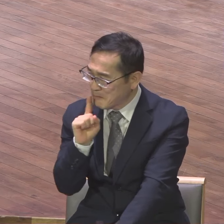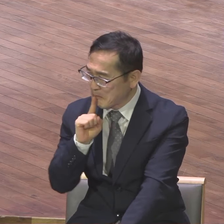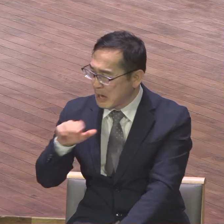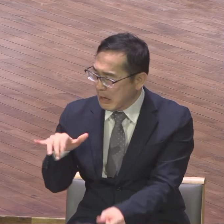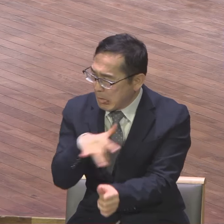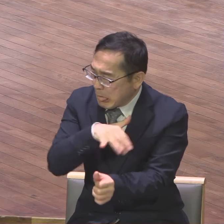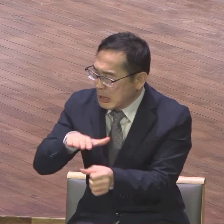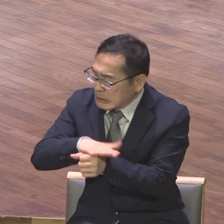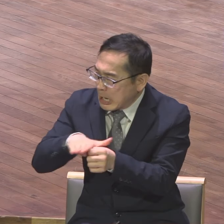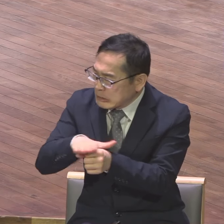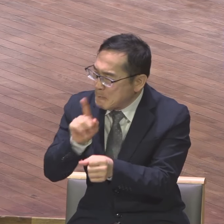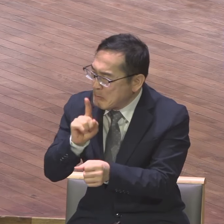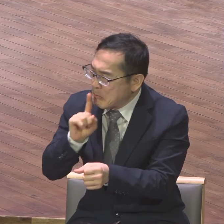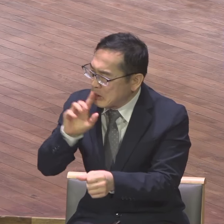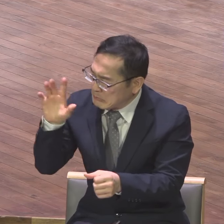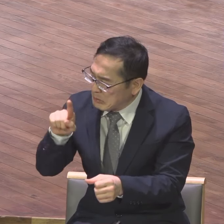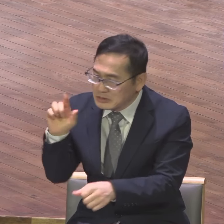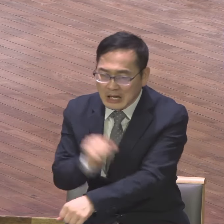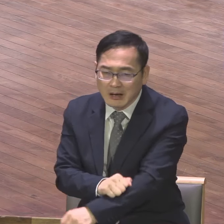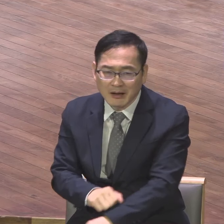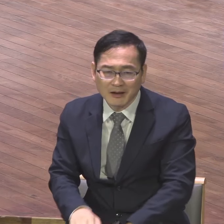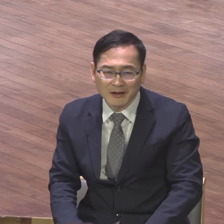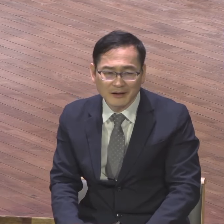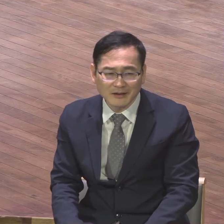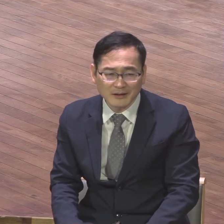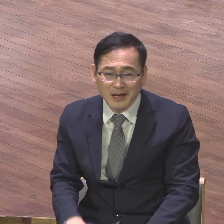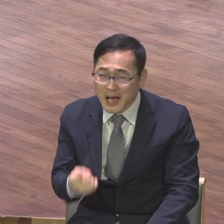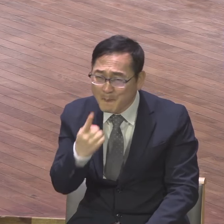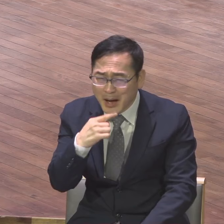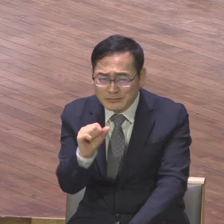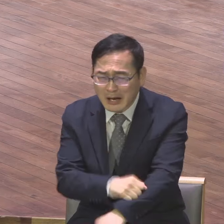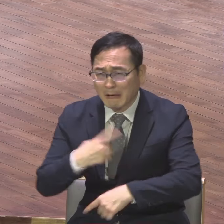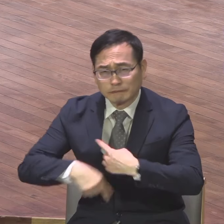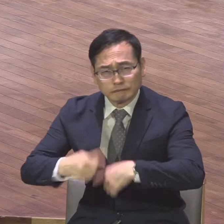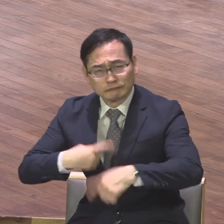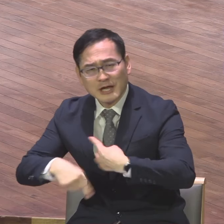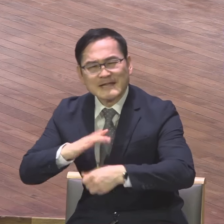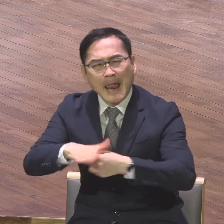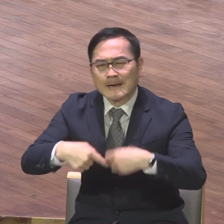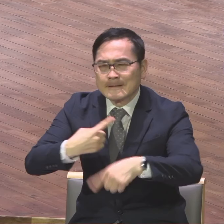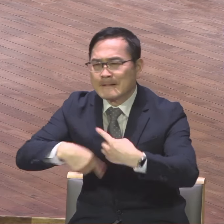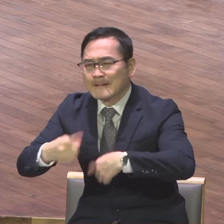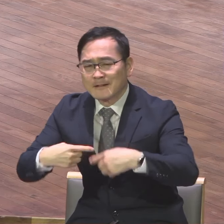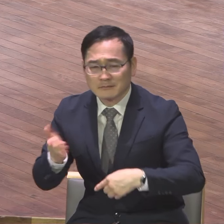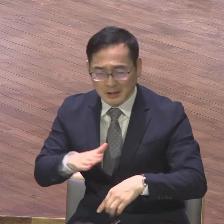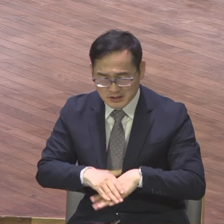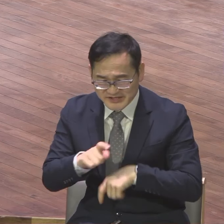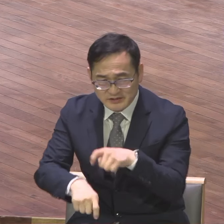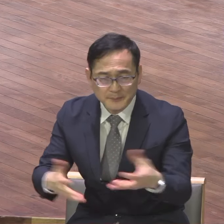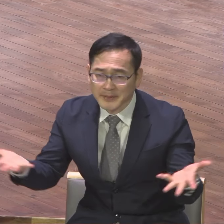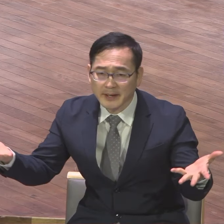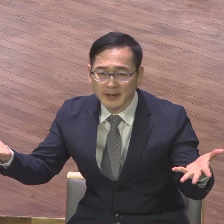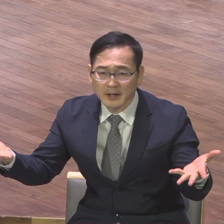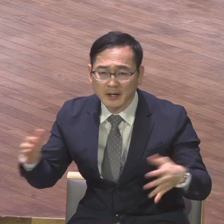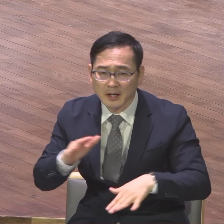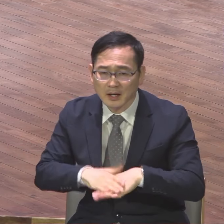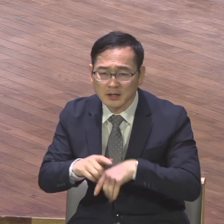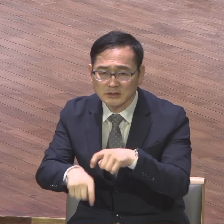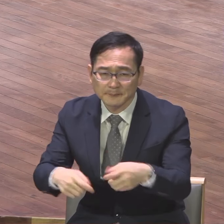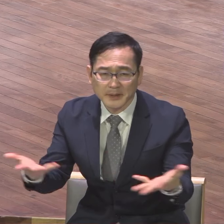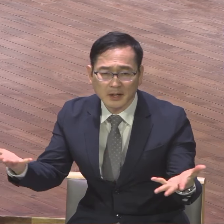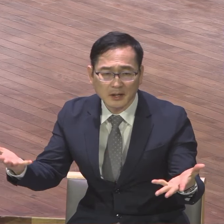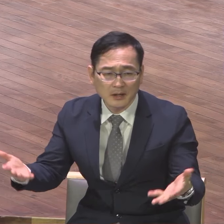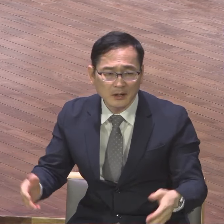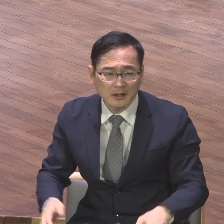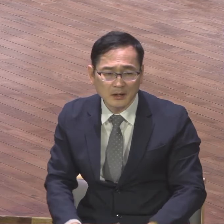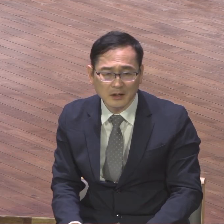이게 무슨 말이에요? 입만 가지고 있는 말이. 이 말은 잘한데 실제로 삶은 없다. 이 말이죠. 입만